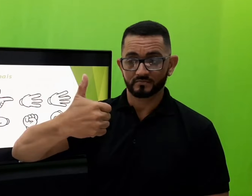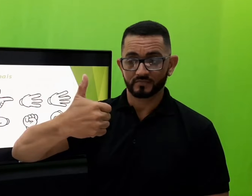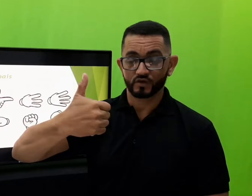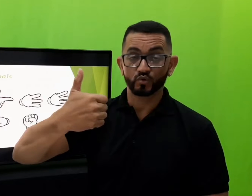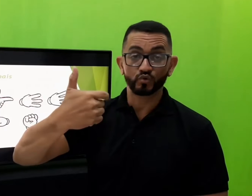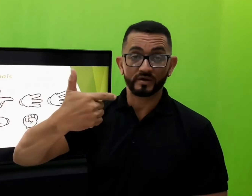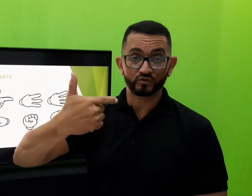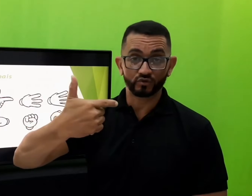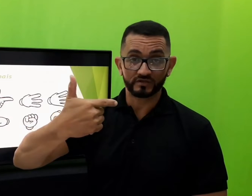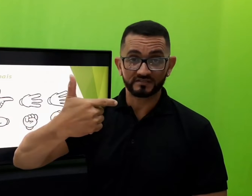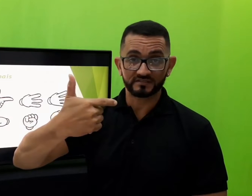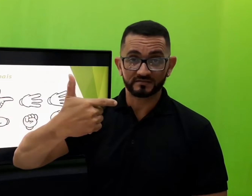o número 2,